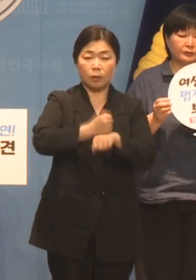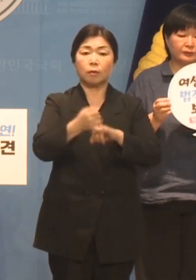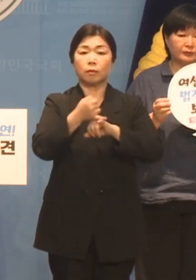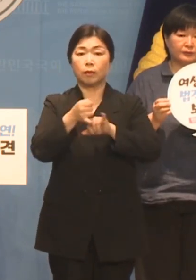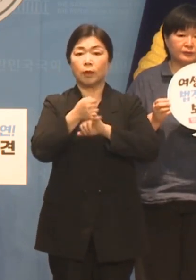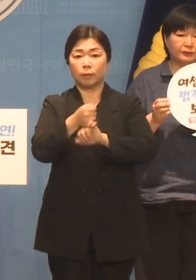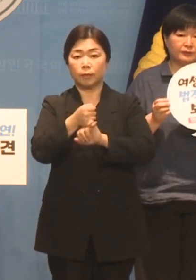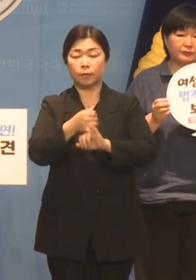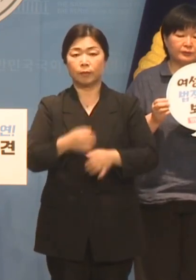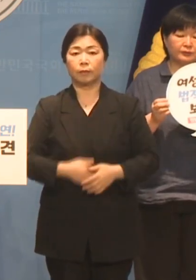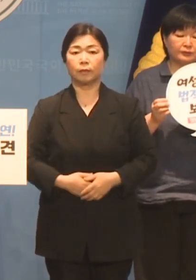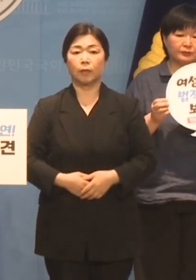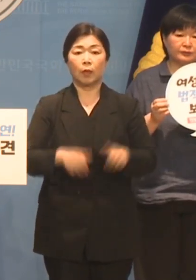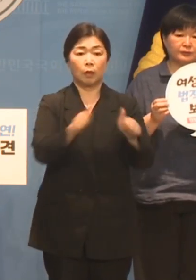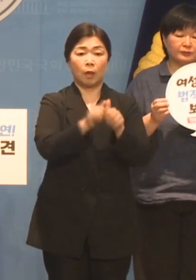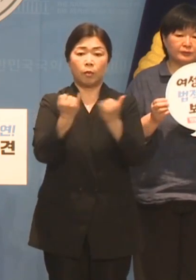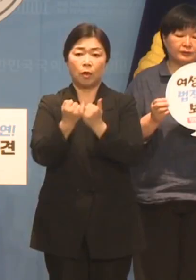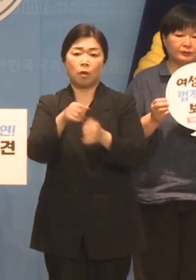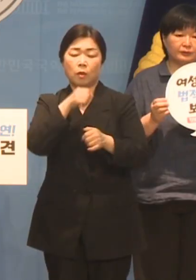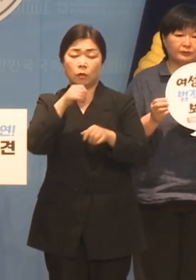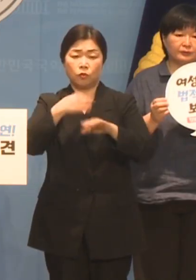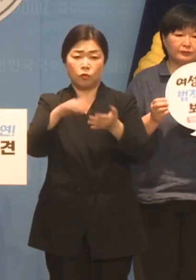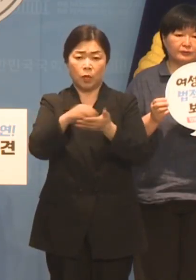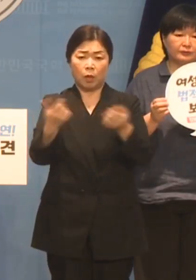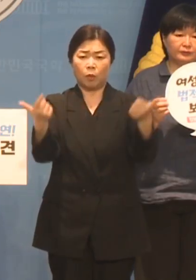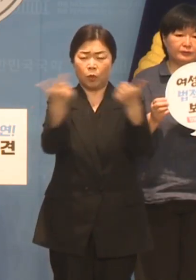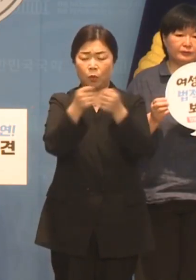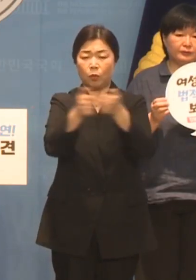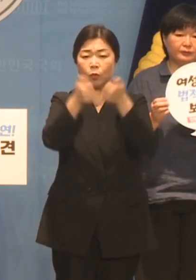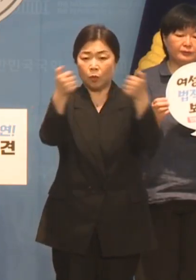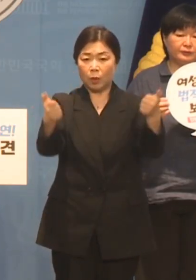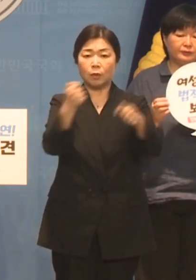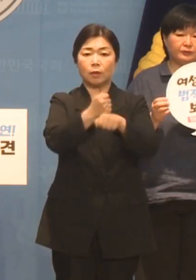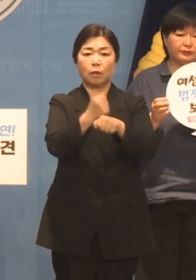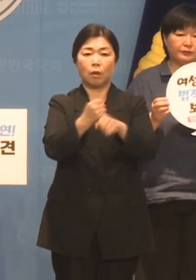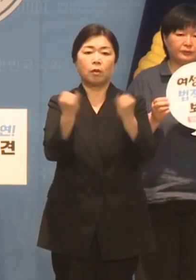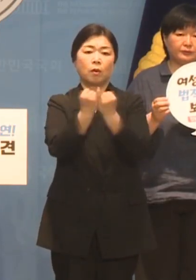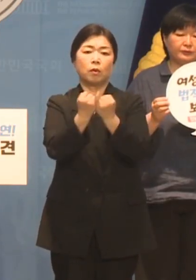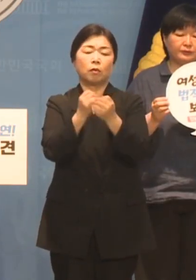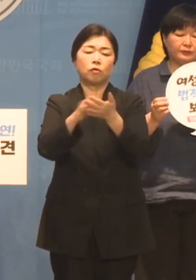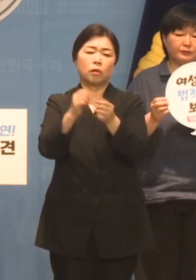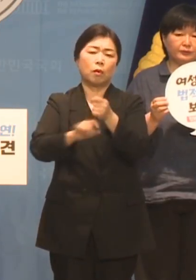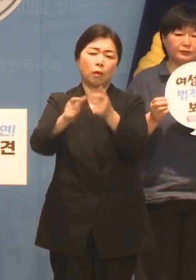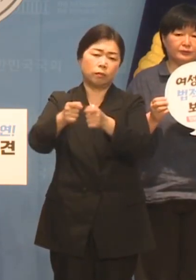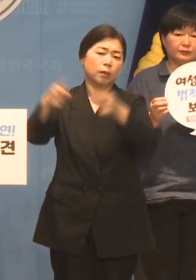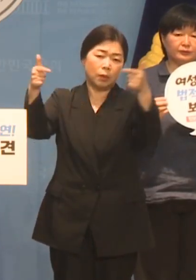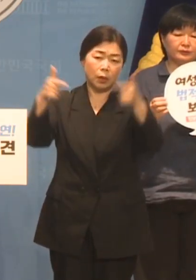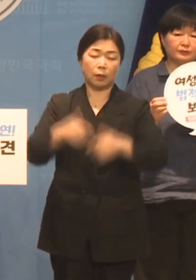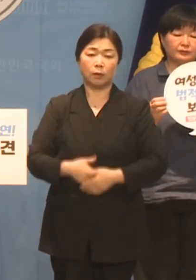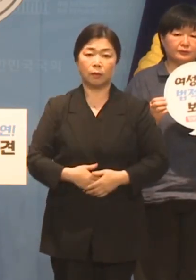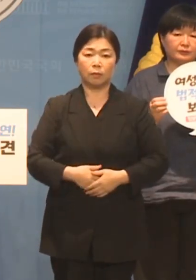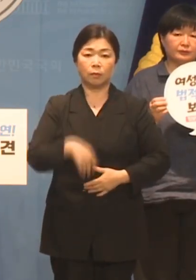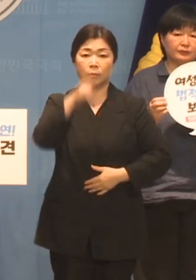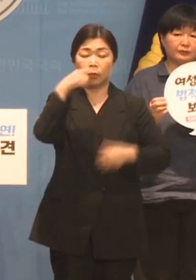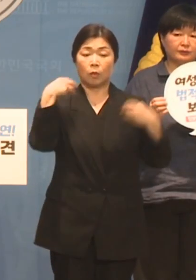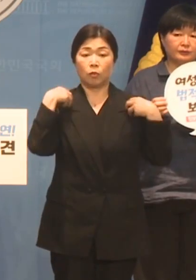남녀동수 실현으로 여성 대표성을 획기적으로 높이겠습니다. 정부 구성에서부터 성평등을